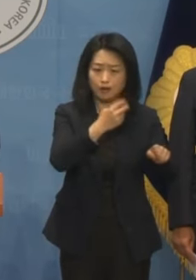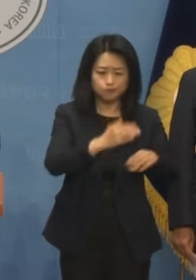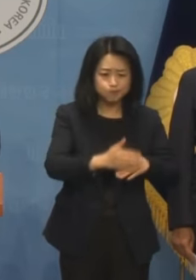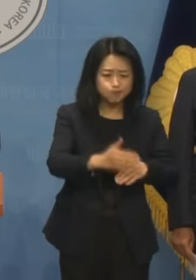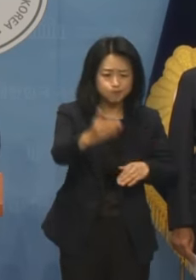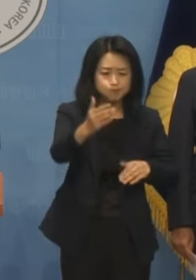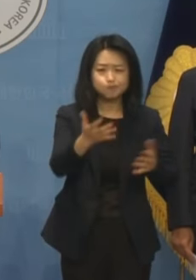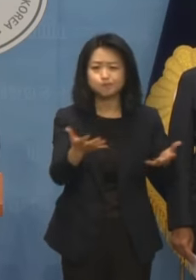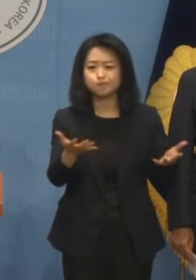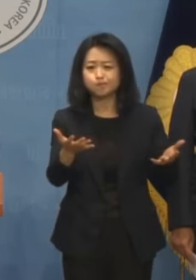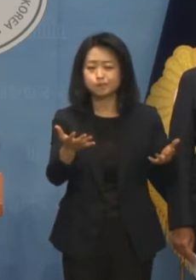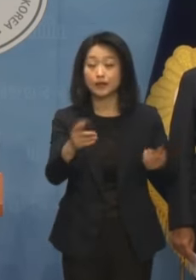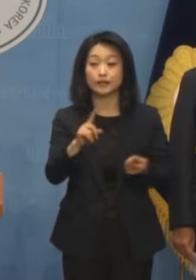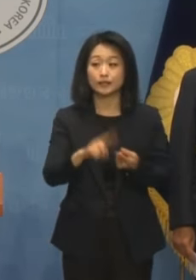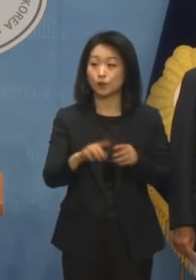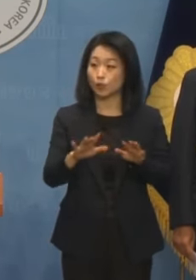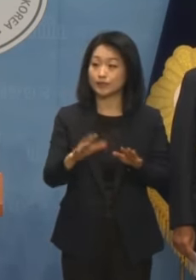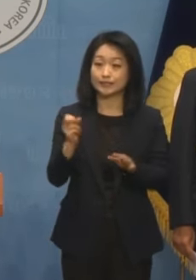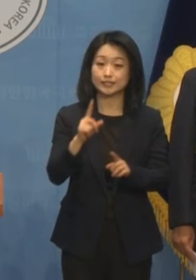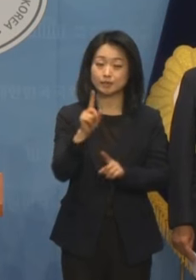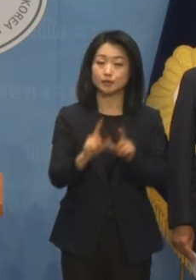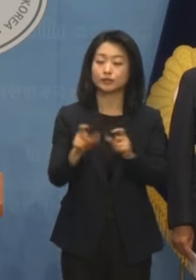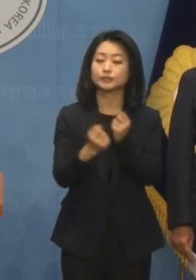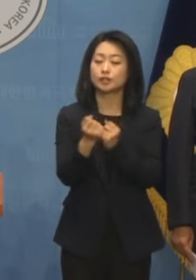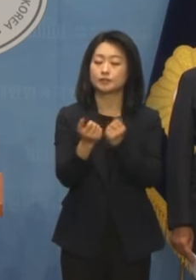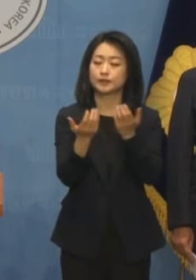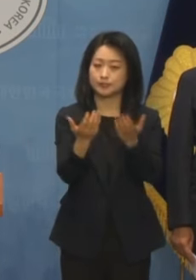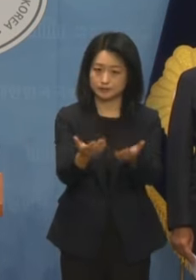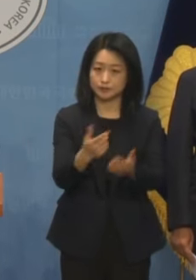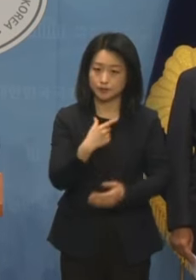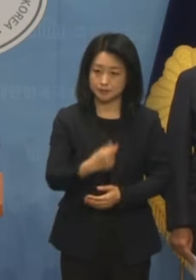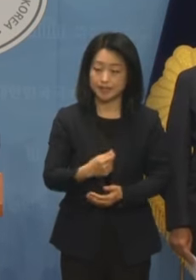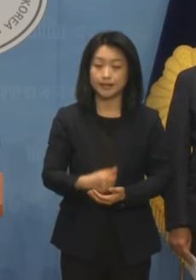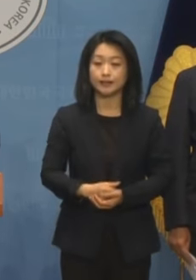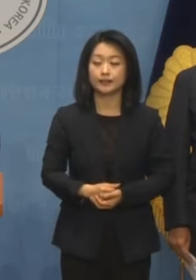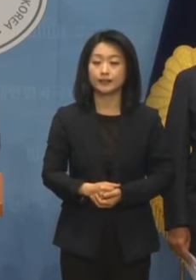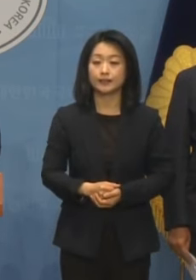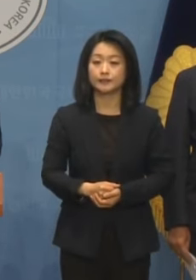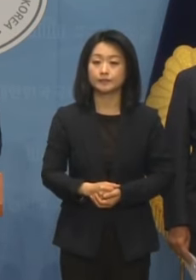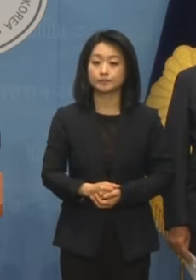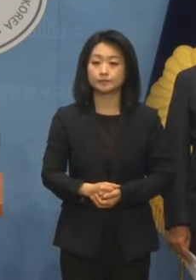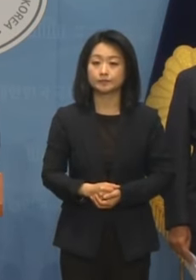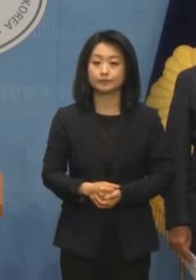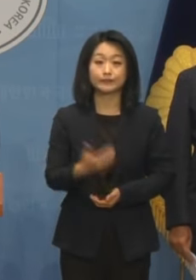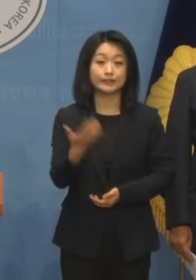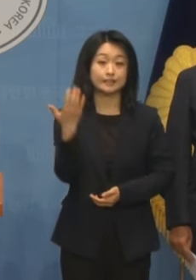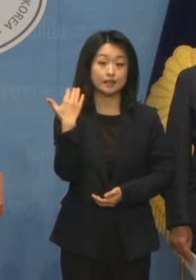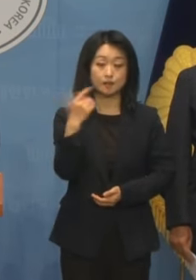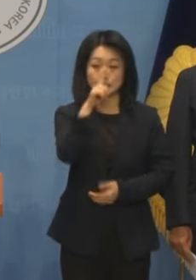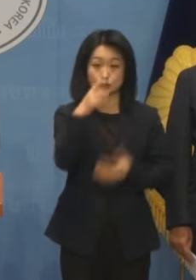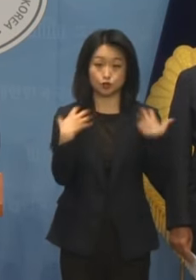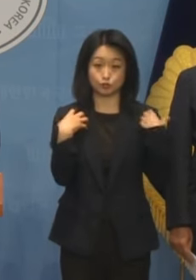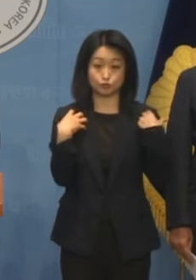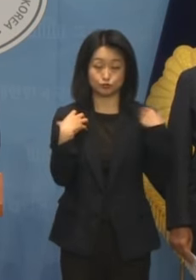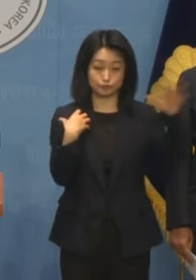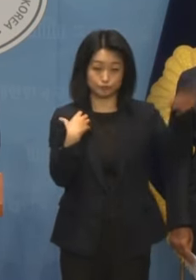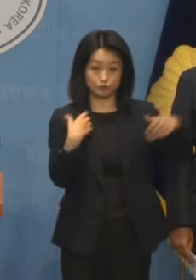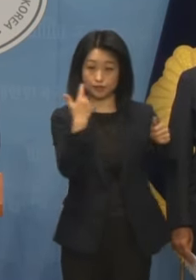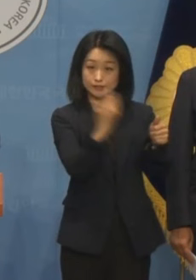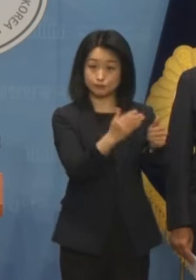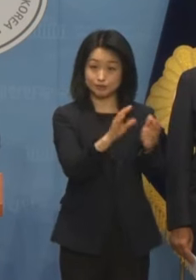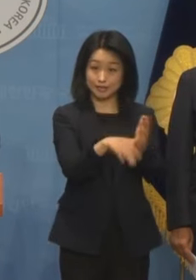없다라는 사실을 오늘 다시 한번 말씀드리면서 촉구하려고 합니다. 특히 지난 대정부 질문에서